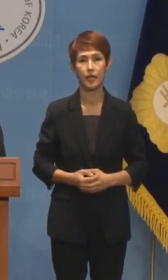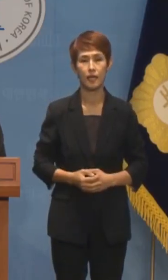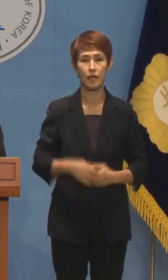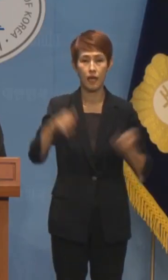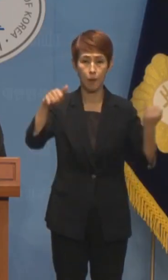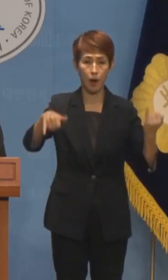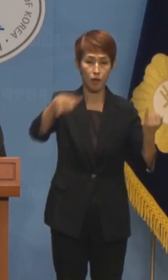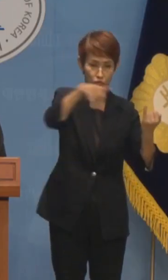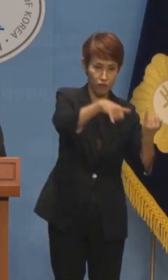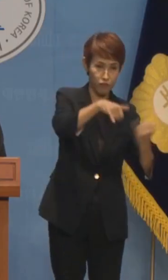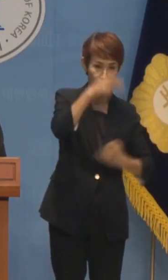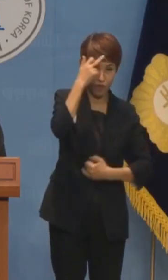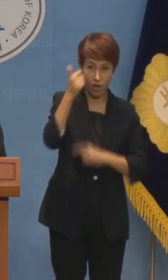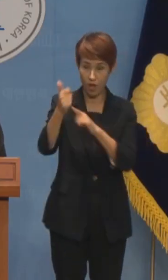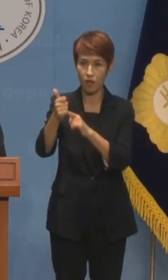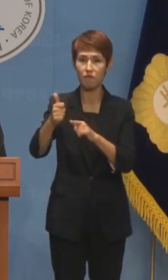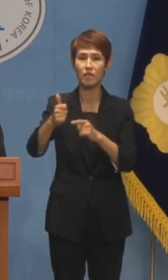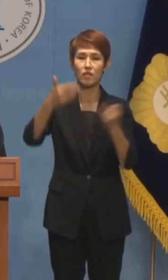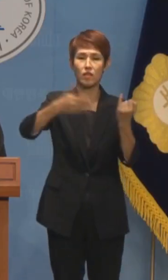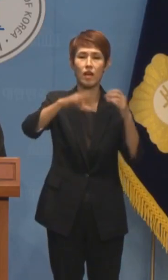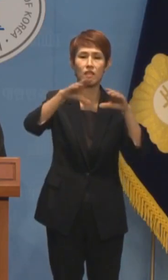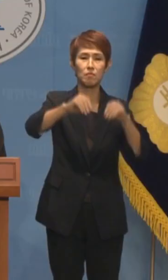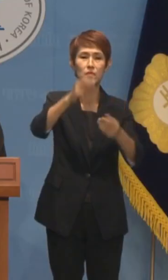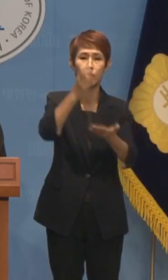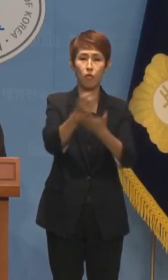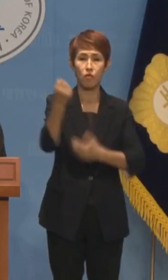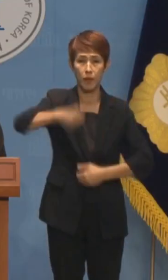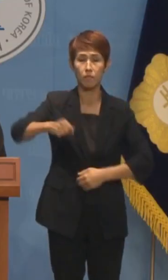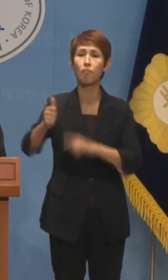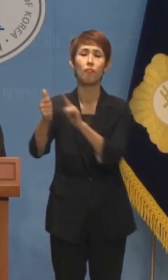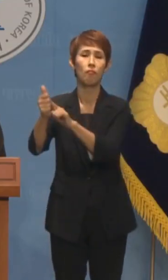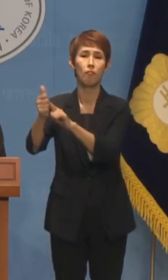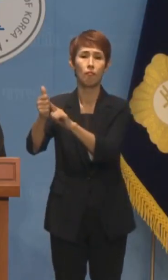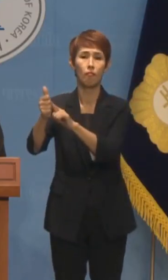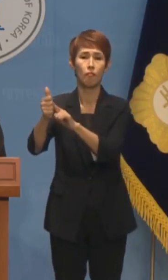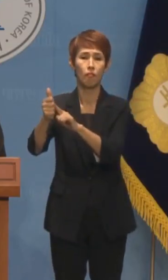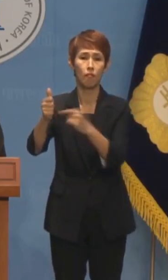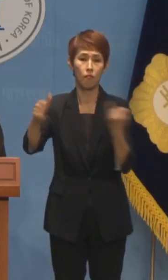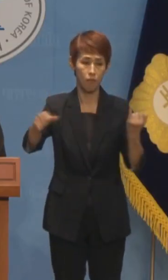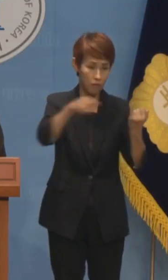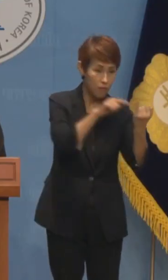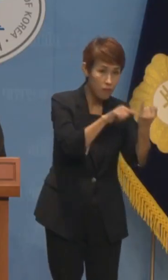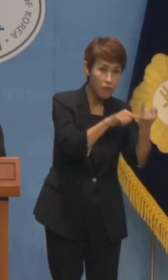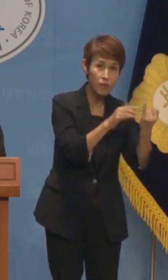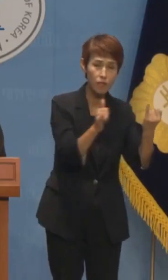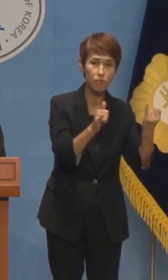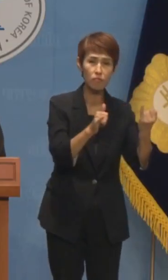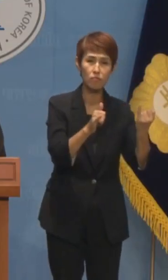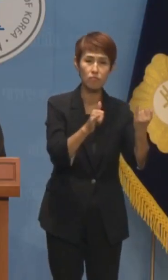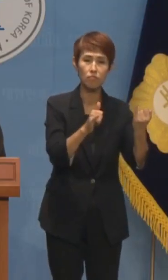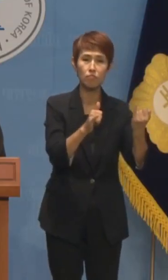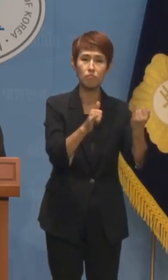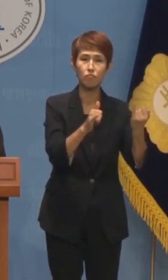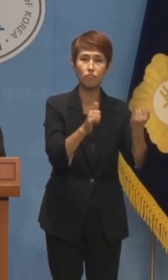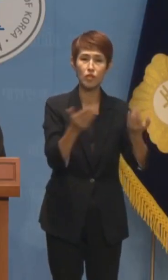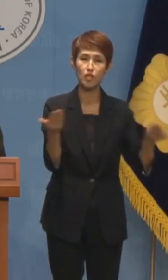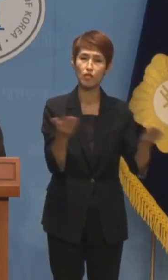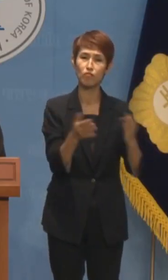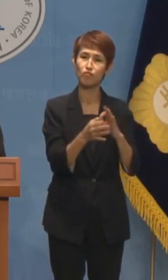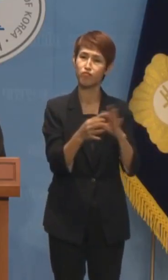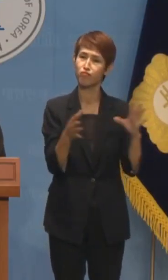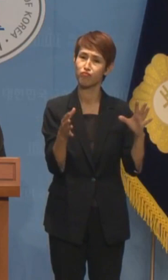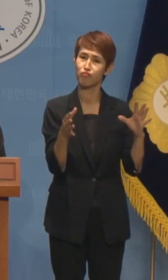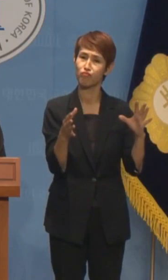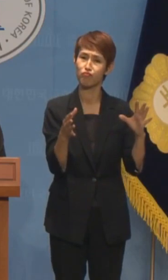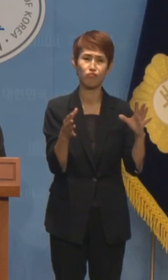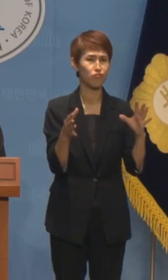명품백을 건넨 사람은 청탁금지법 위반인데 명품백을 받은 김건희 여사는 금품 수수에 직무 관련성이